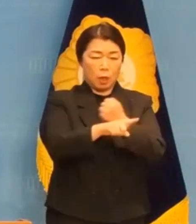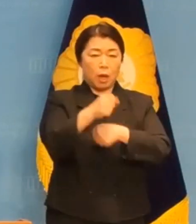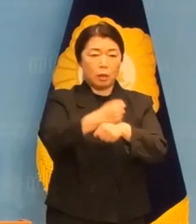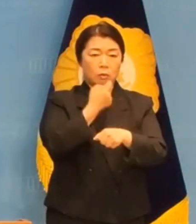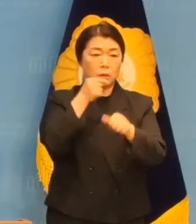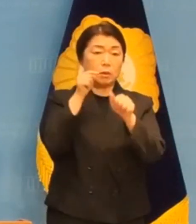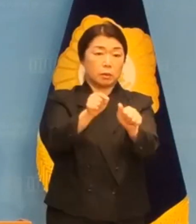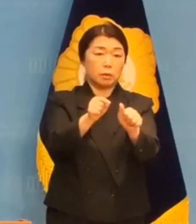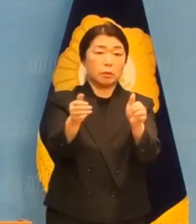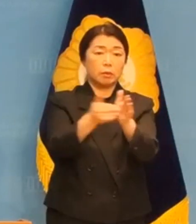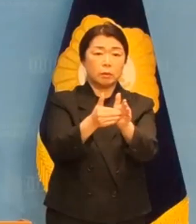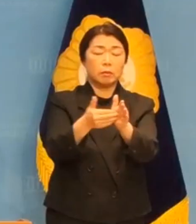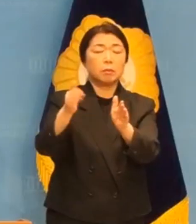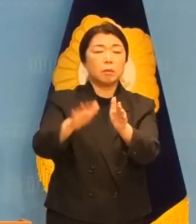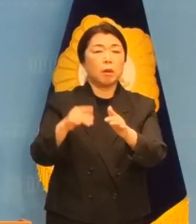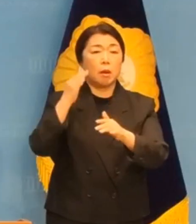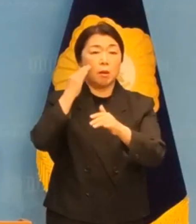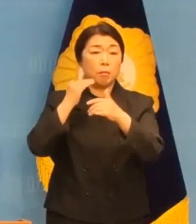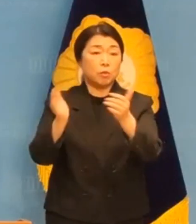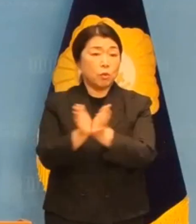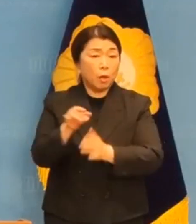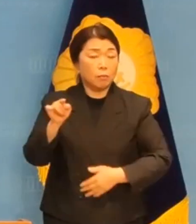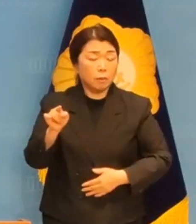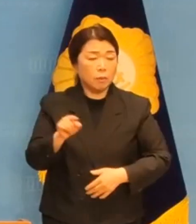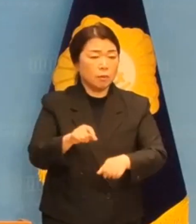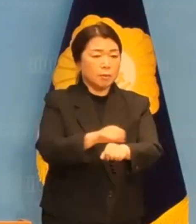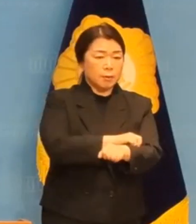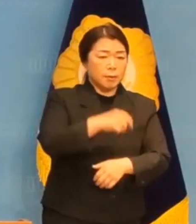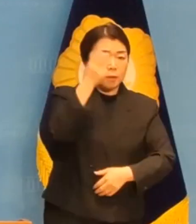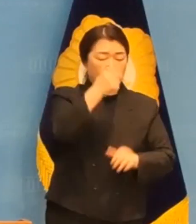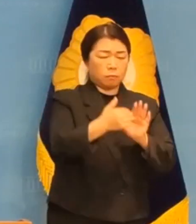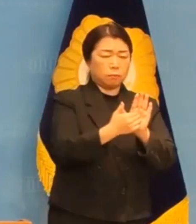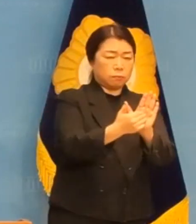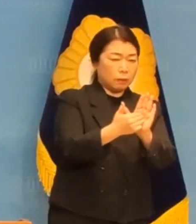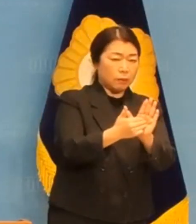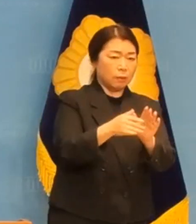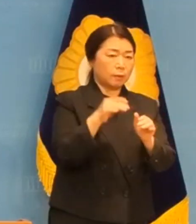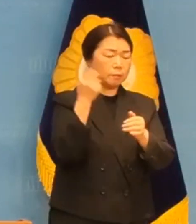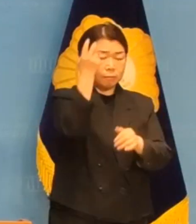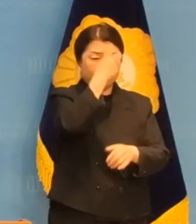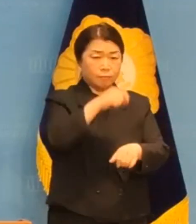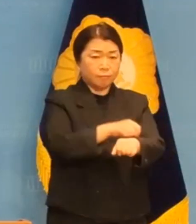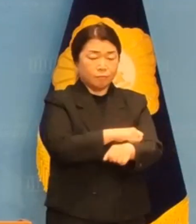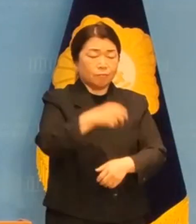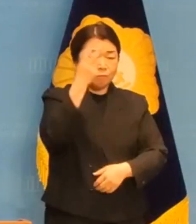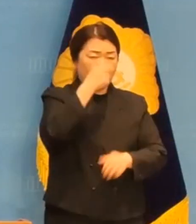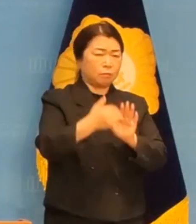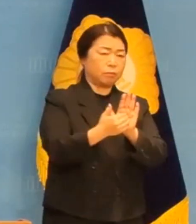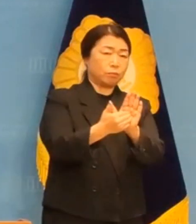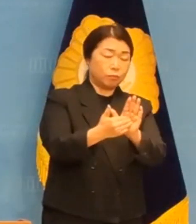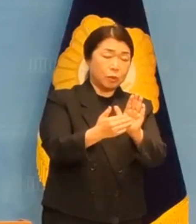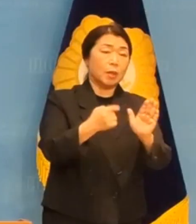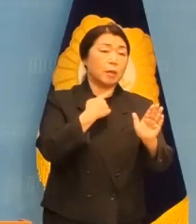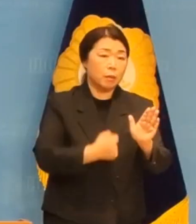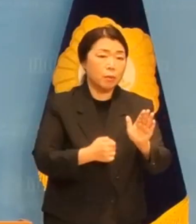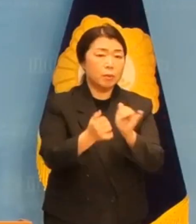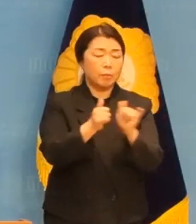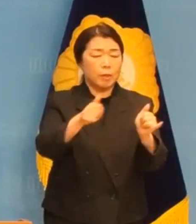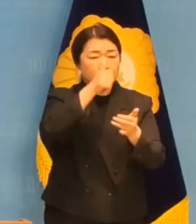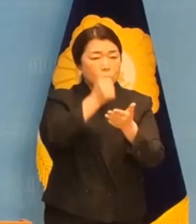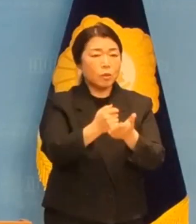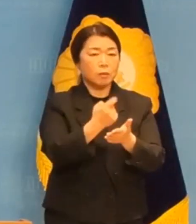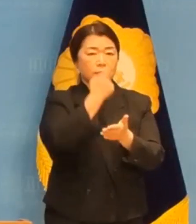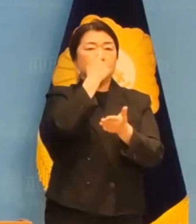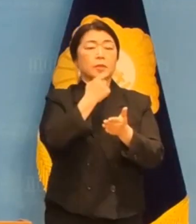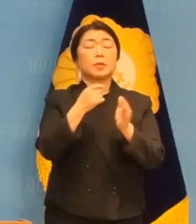그럼에도 민주당은 특검 도입을 거부하며 특검을 피하는 자가 범인이라는 자신들의 말을 스스로